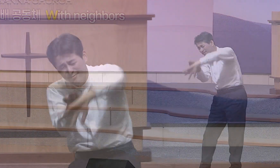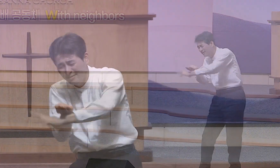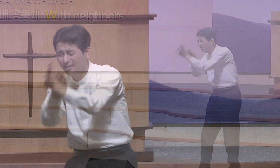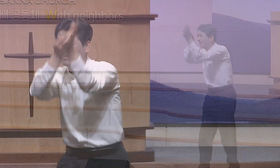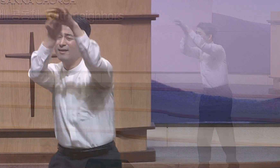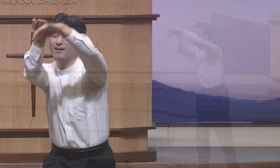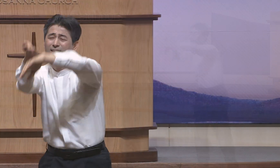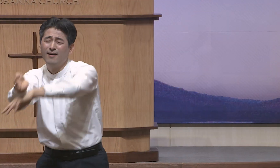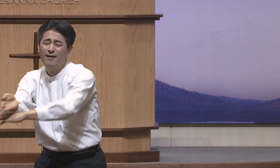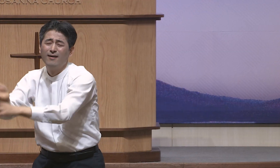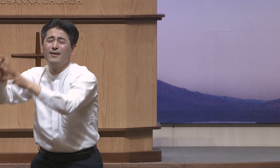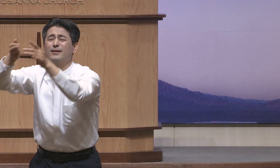흔들흔들